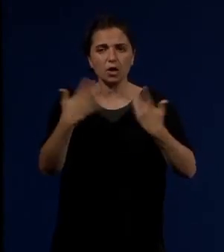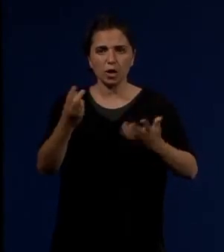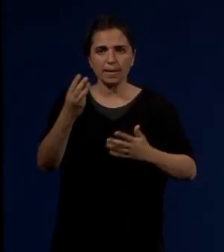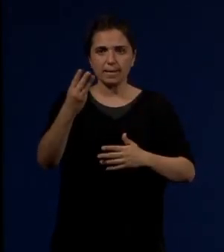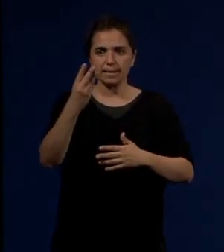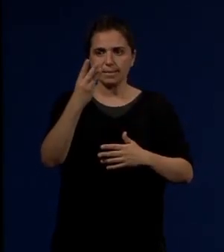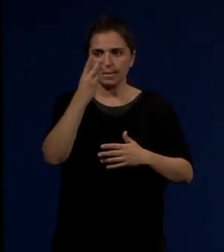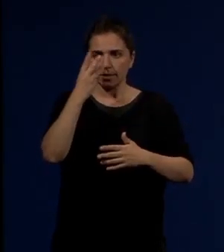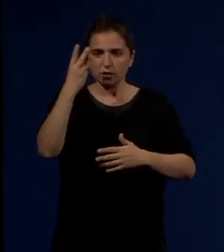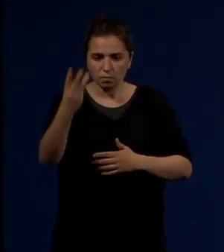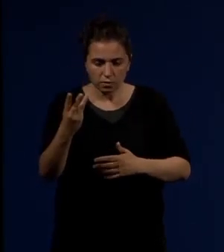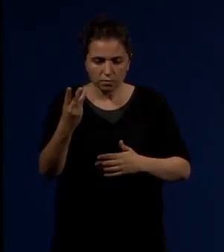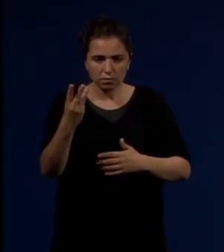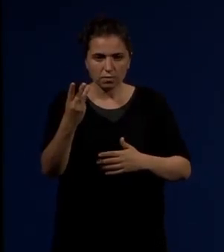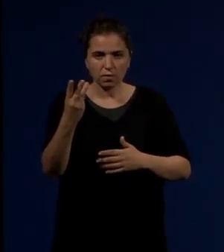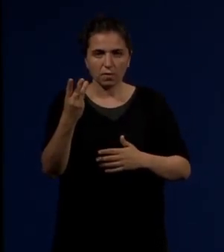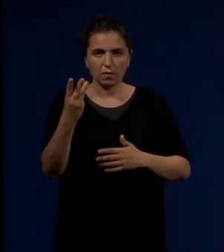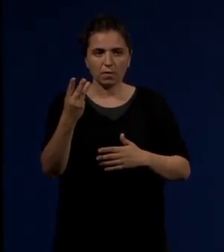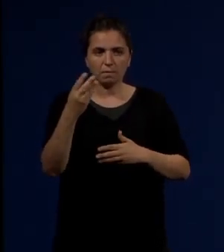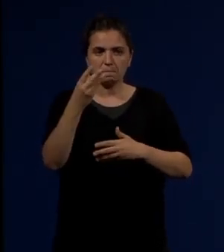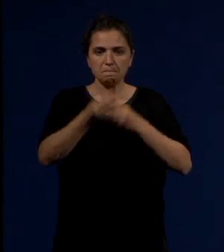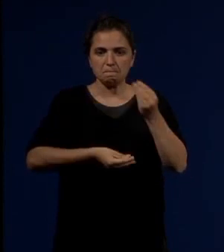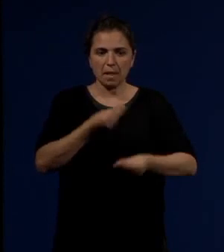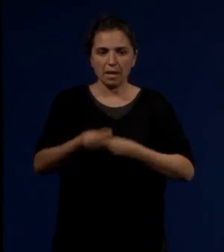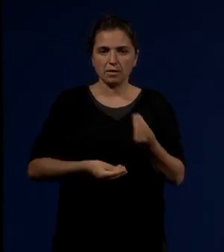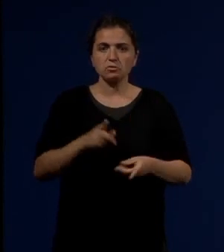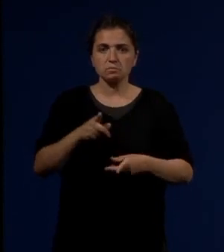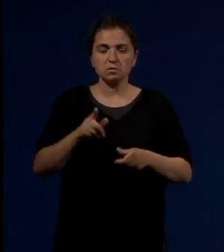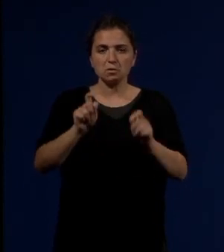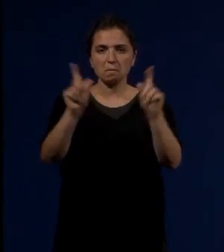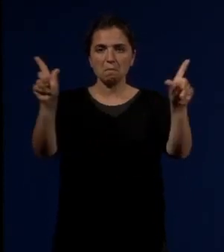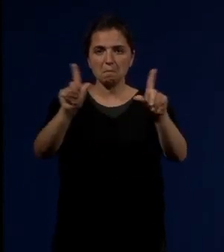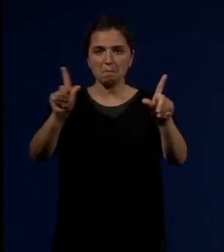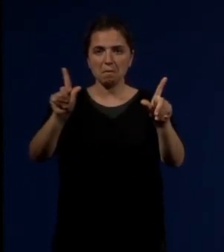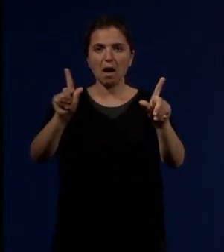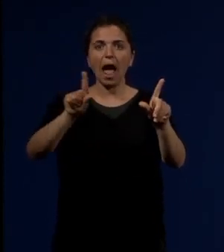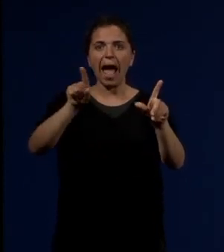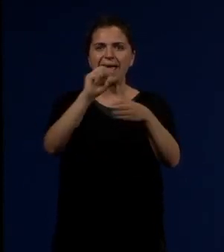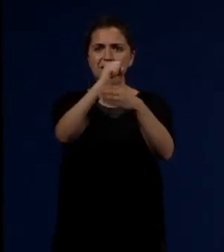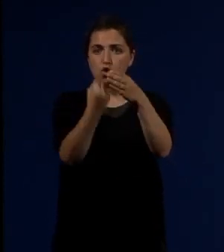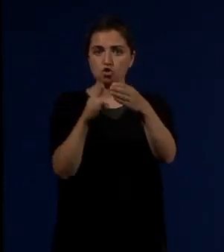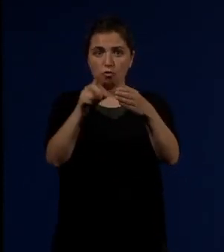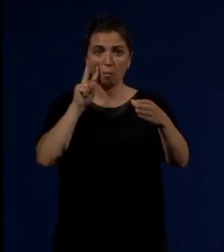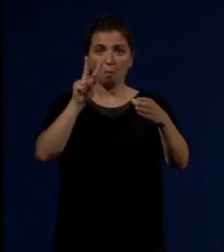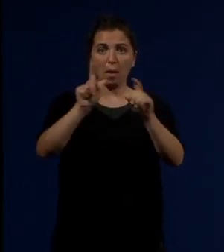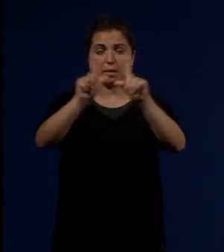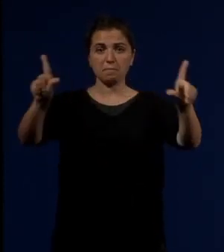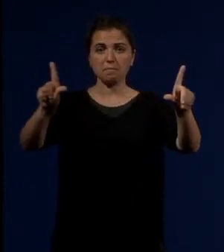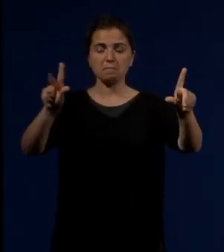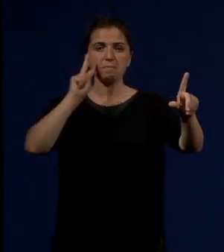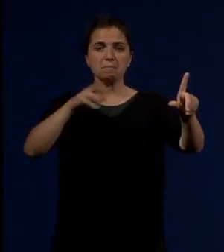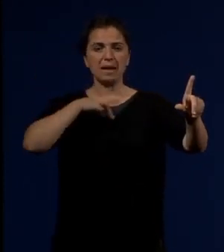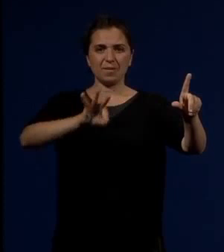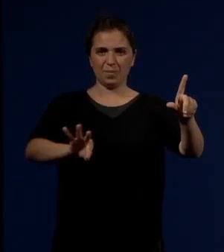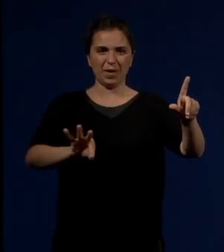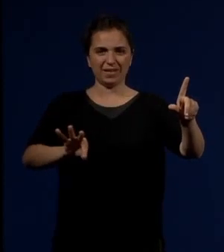despois dos feitos, tamén está para ver en YouTube os vídeos como carrexaba a vellos e a vellas con Alzheimer para